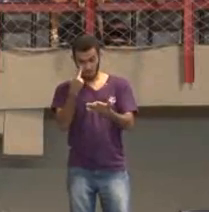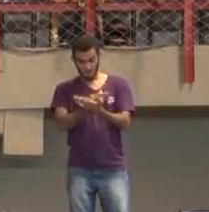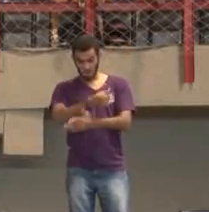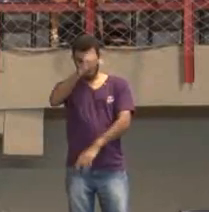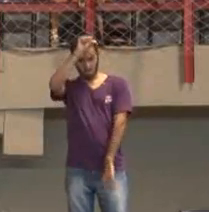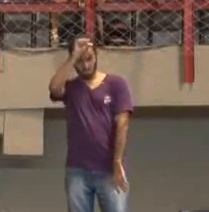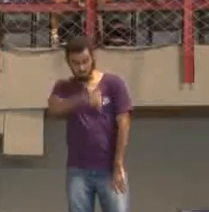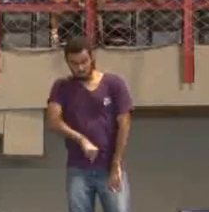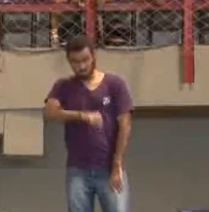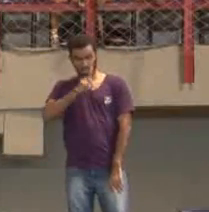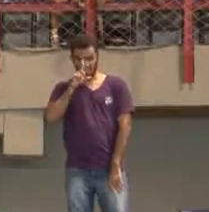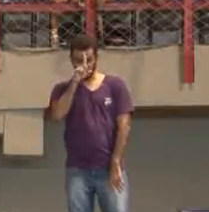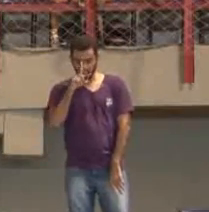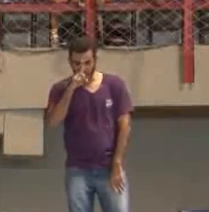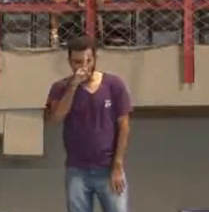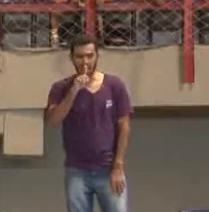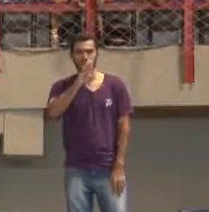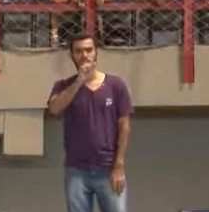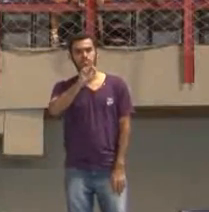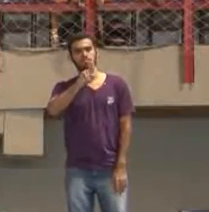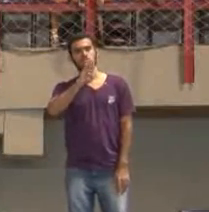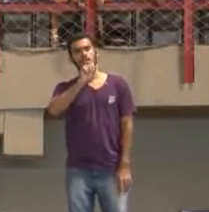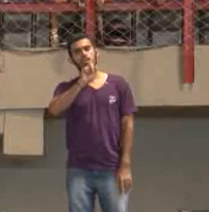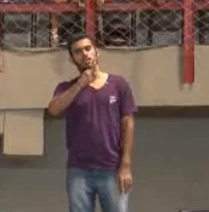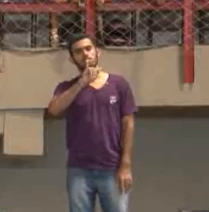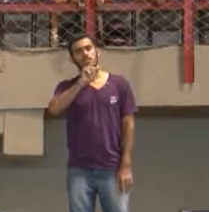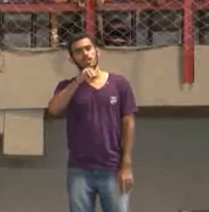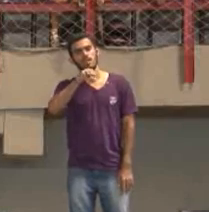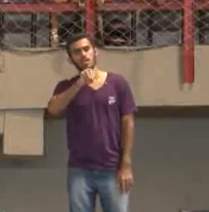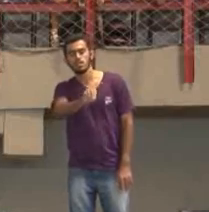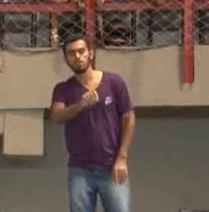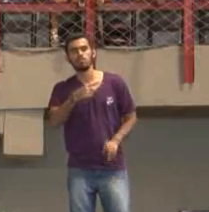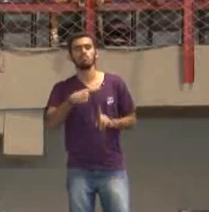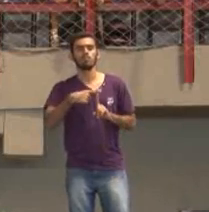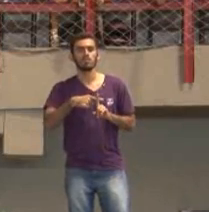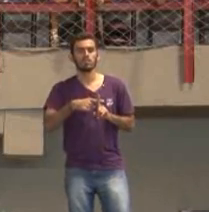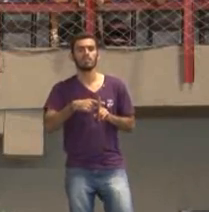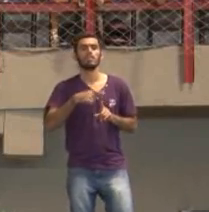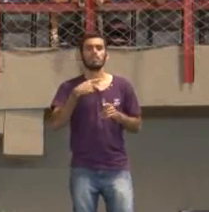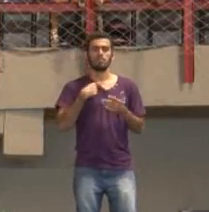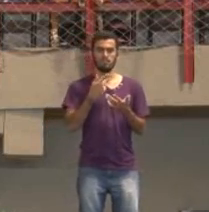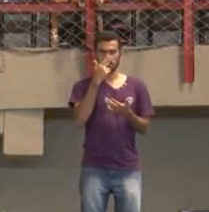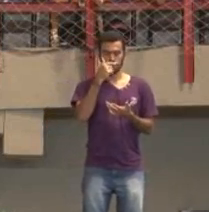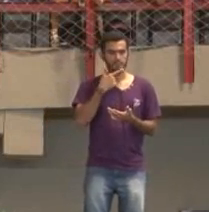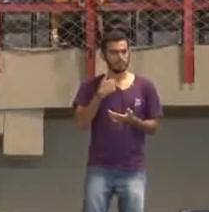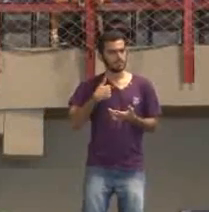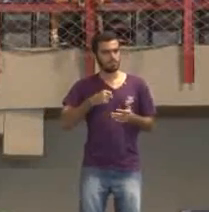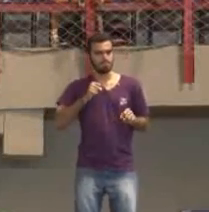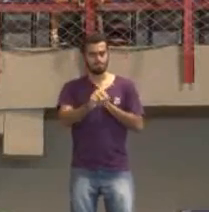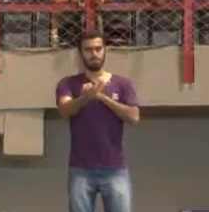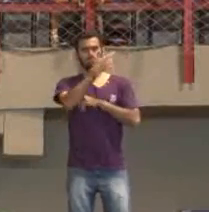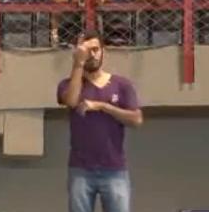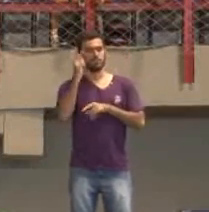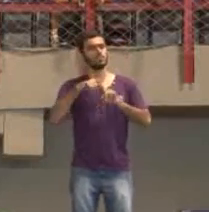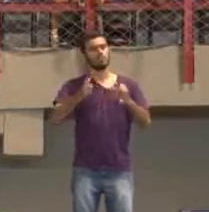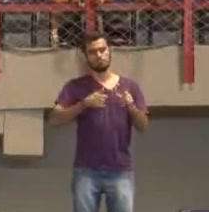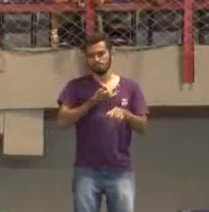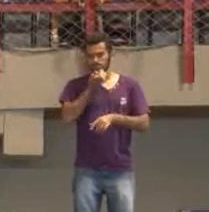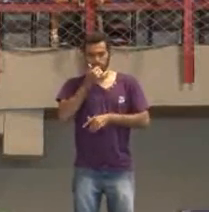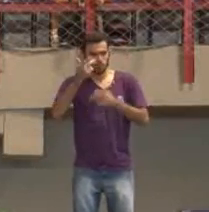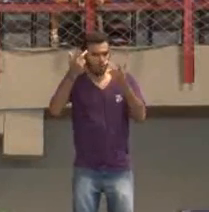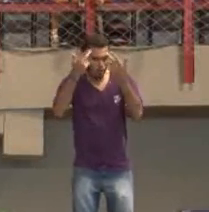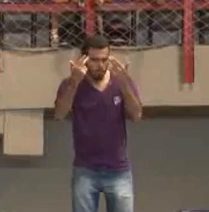pessoa. Barbarismo, ok. Mas está perdoado, porque é uma composição, é uma